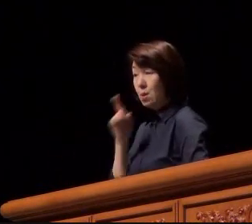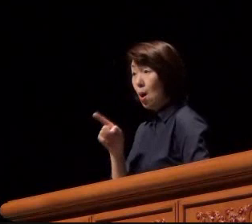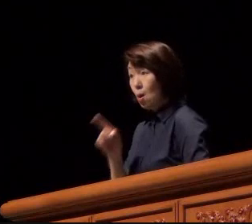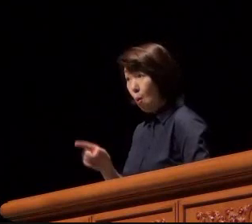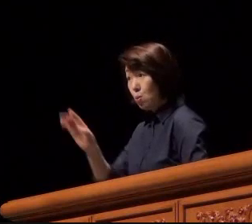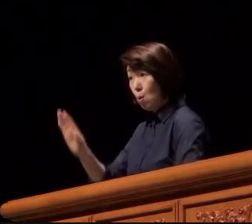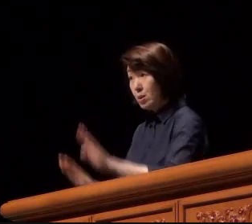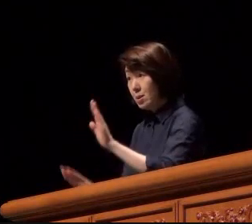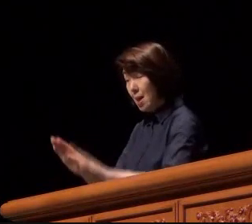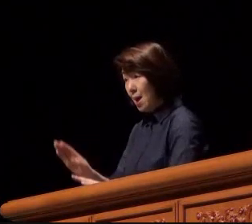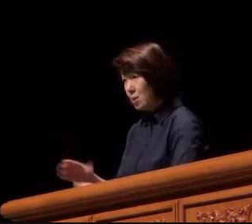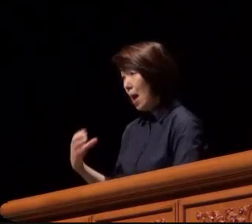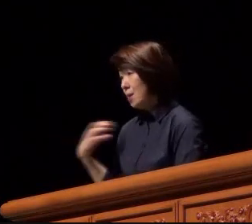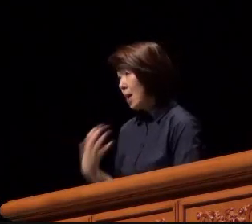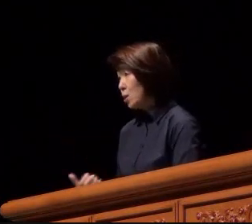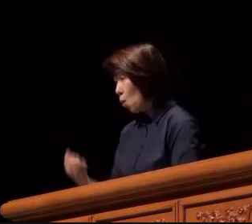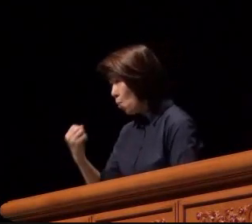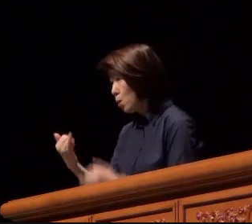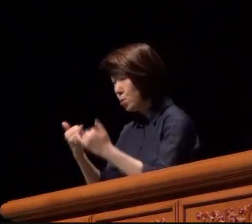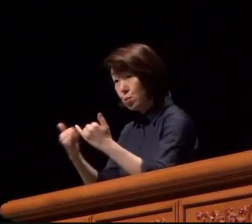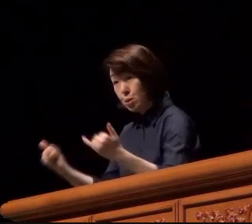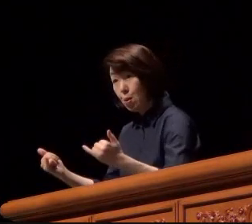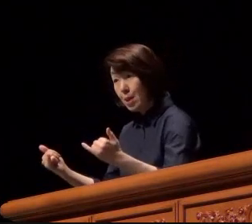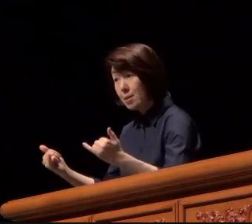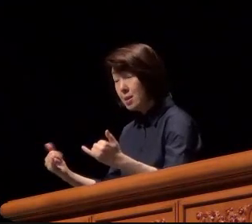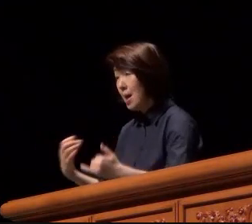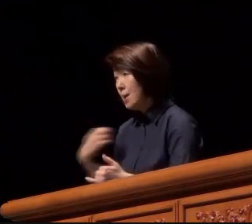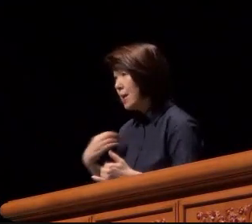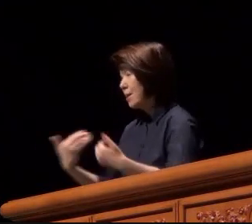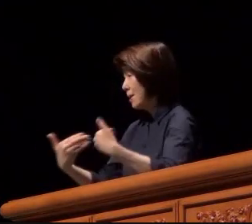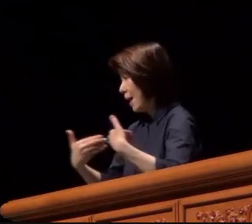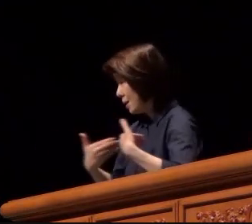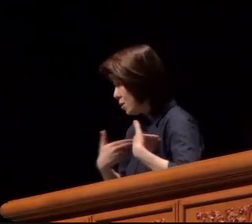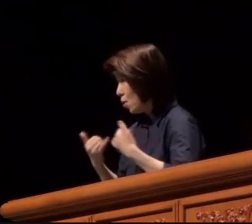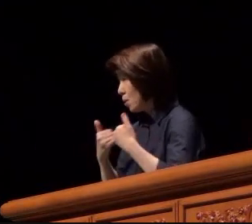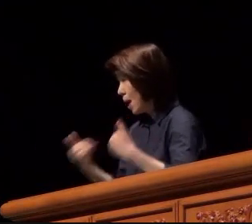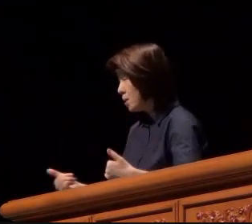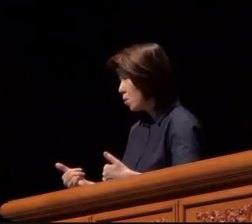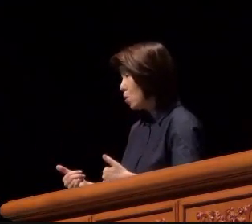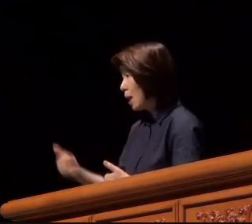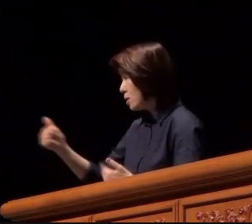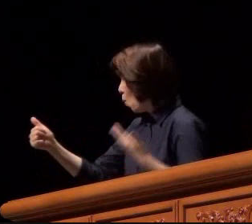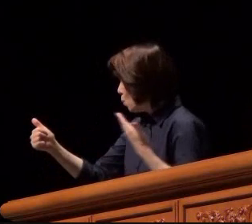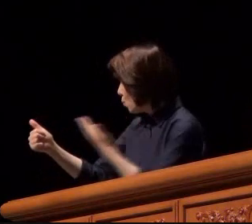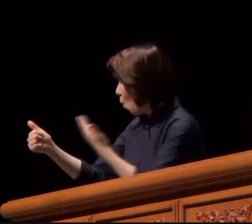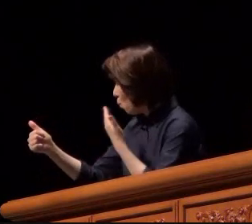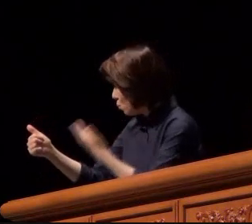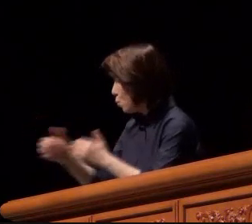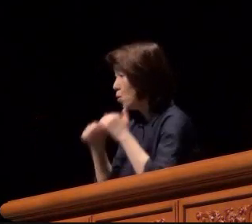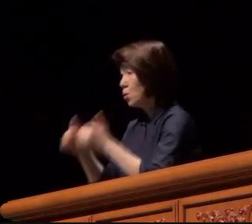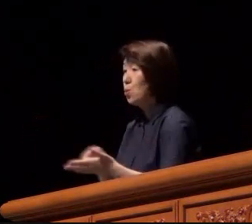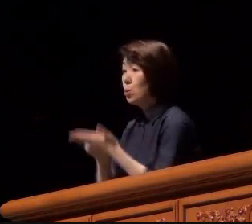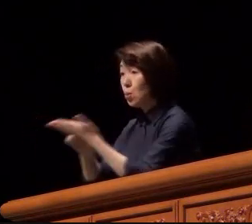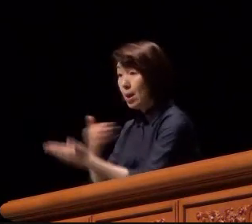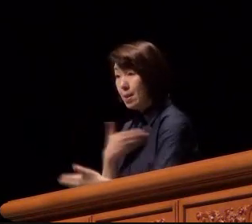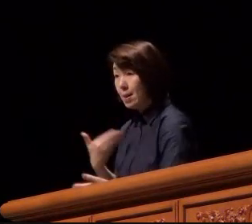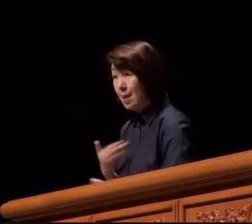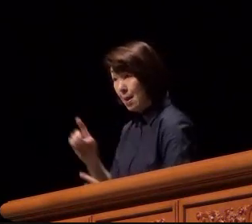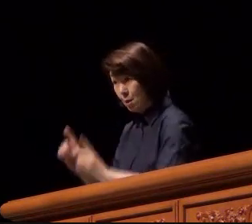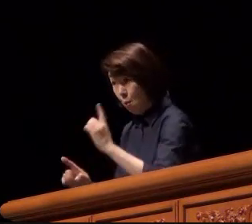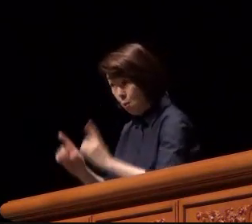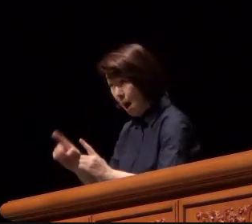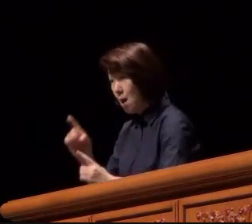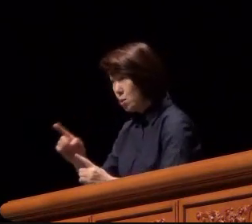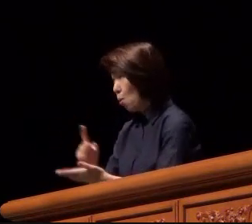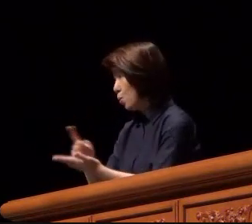態に対する責任を負う人たちの責任を問うという、そういう訴訟が起こせないかと、そういう方向でまと